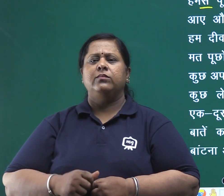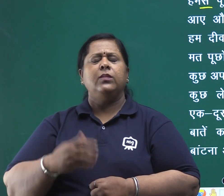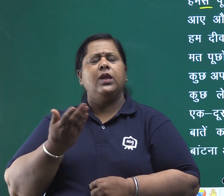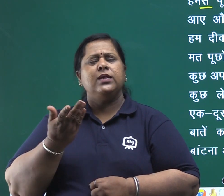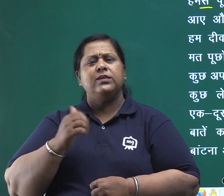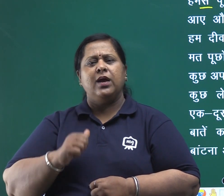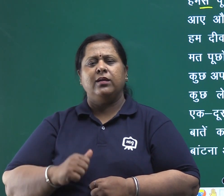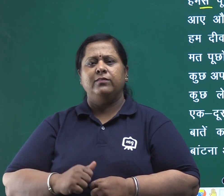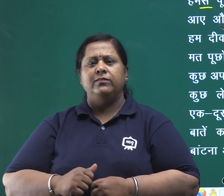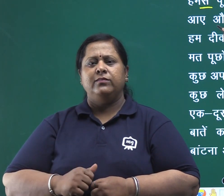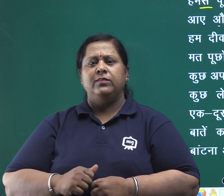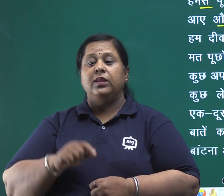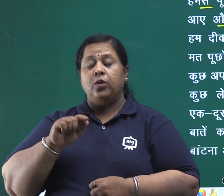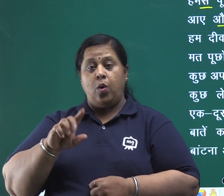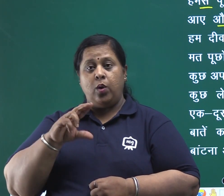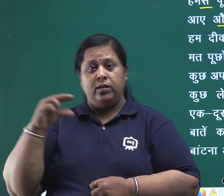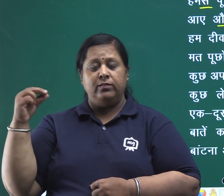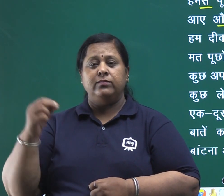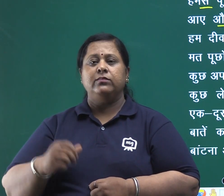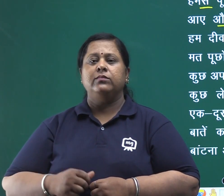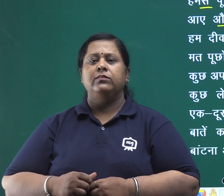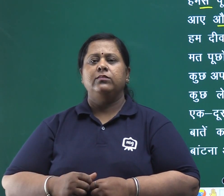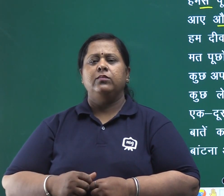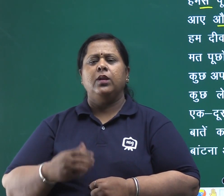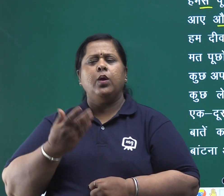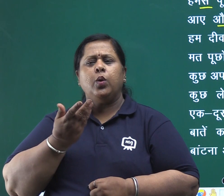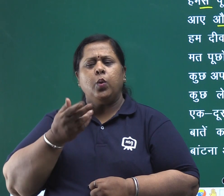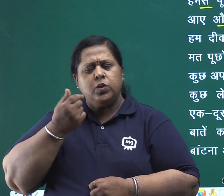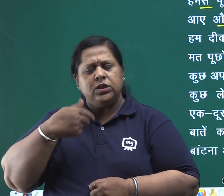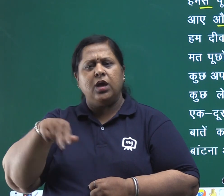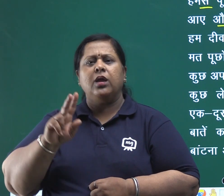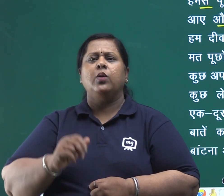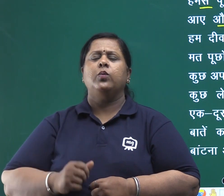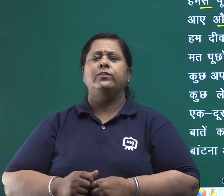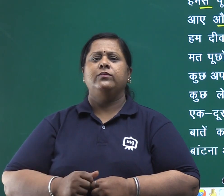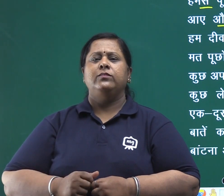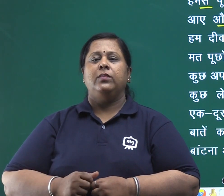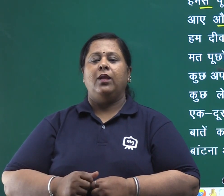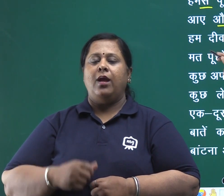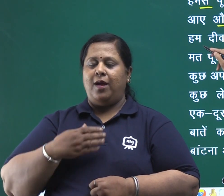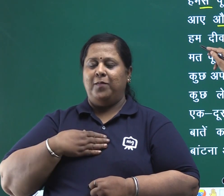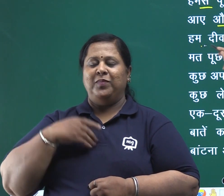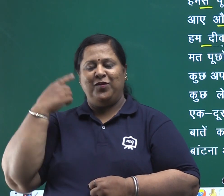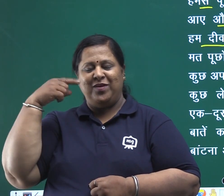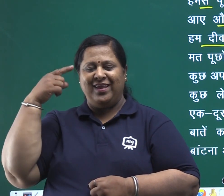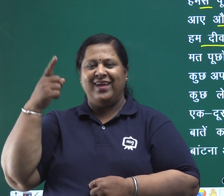कैसे आए और क्यों जा रहे हो। हम दीवाने